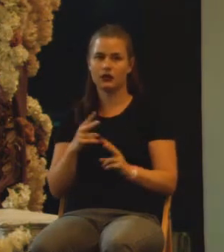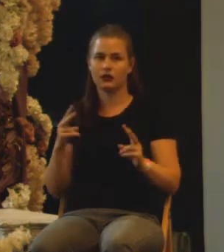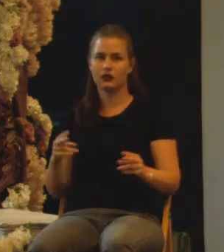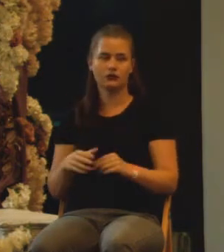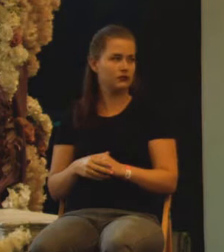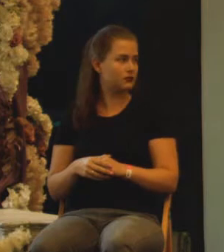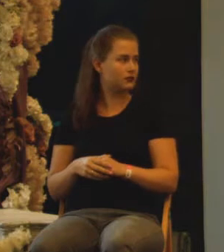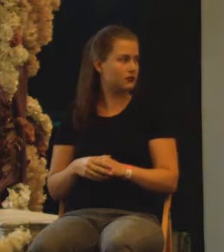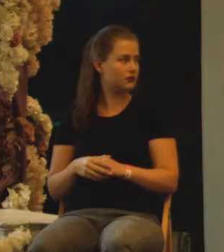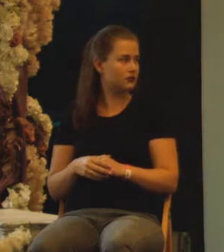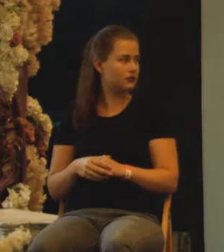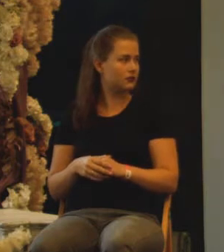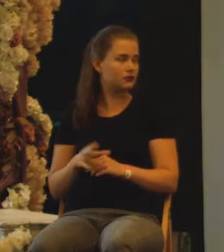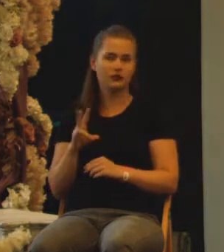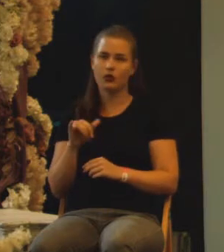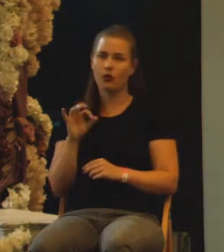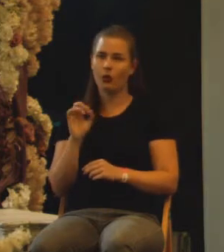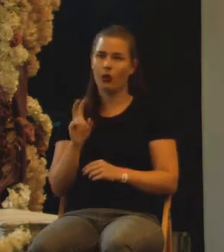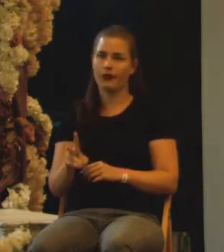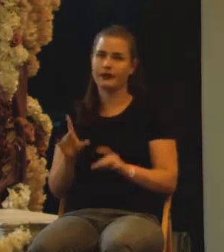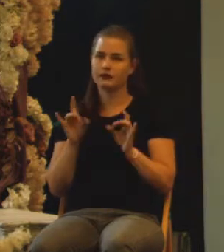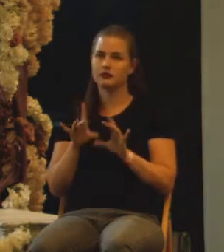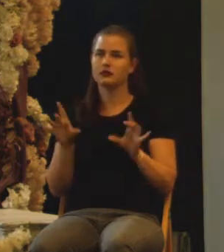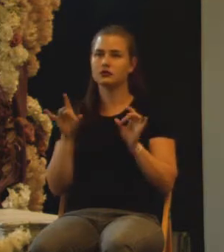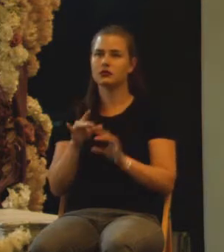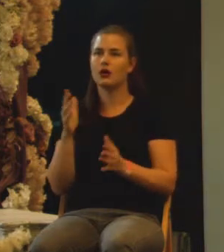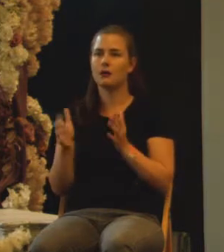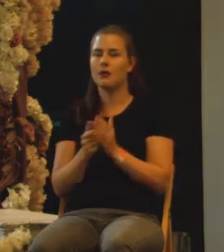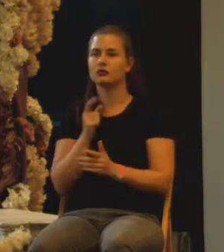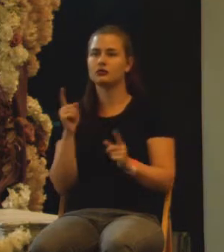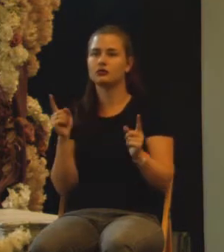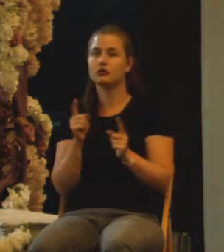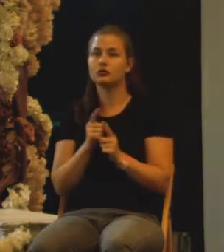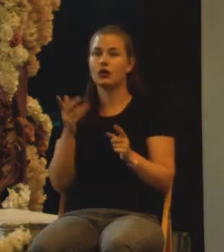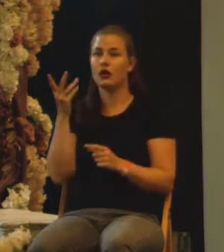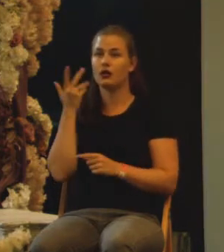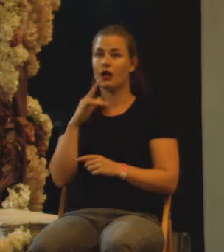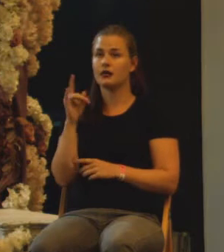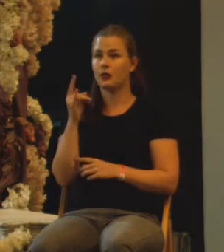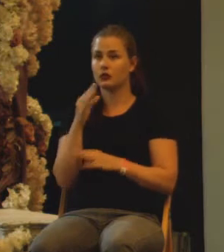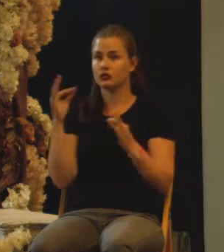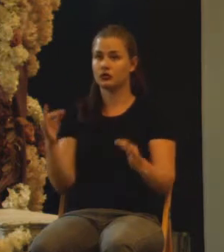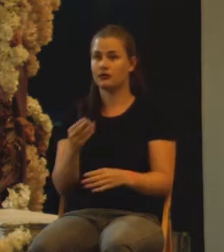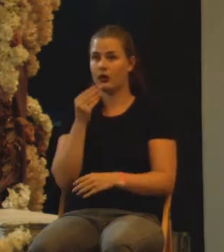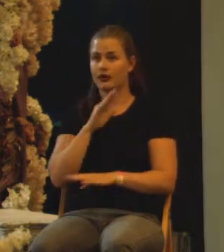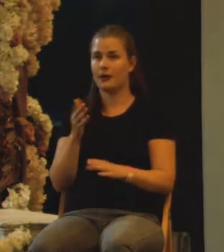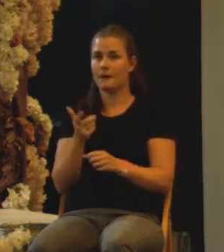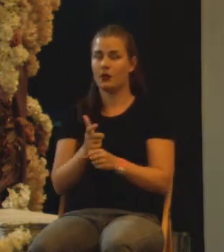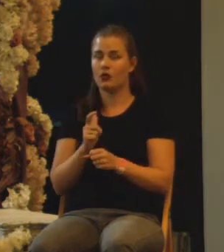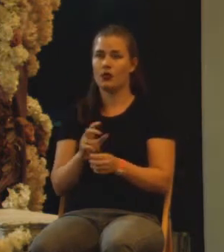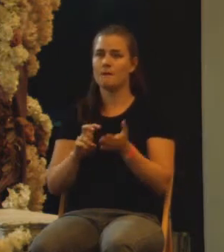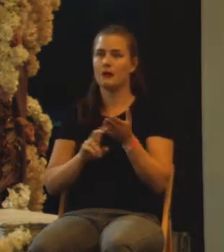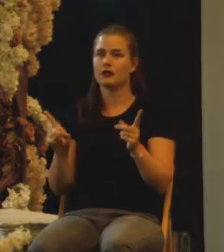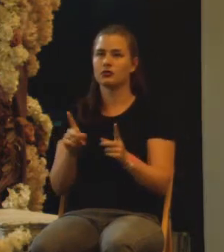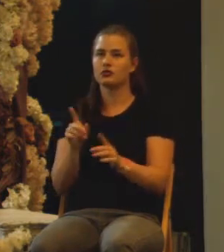Ну, окей, ладно, расскажу. Вот. И получается, что когда ребенок ничего не ест, мы очень боимся, что